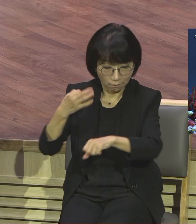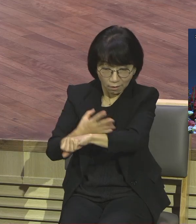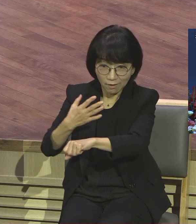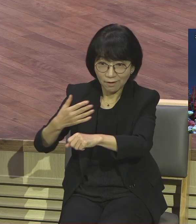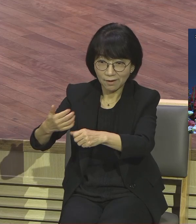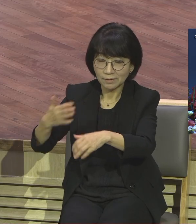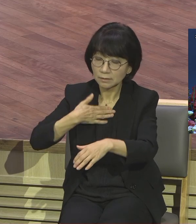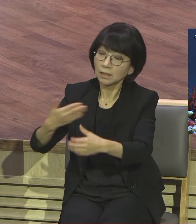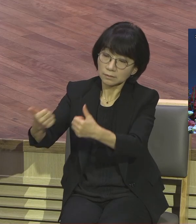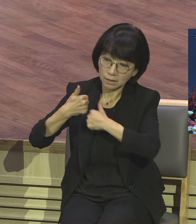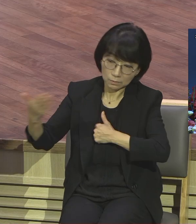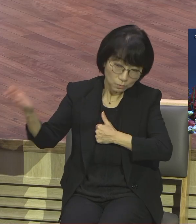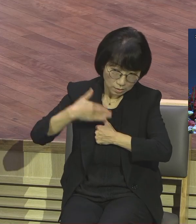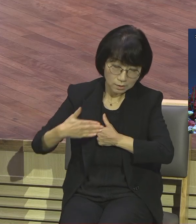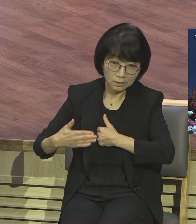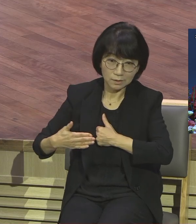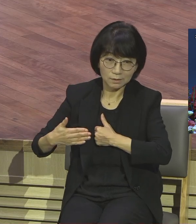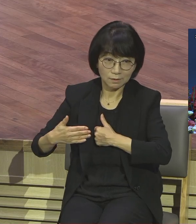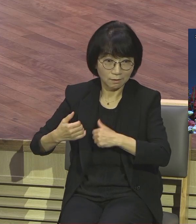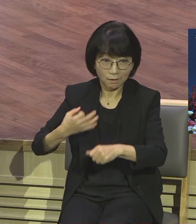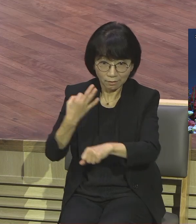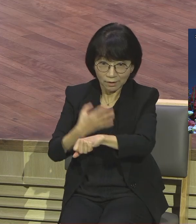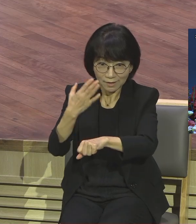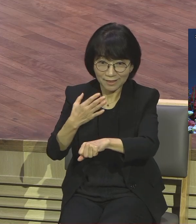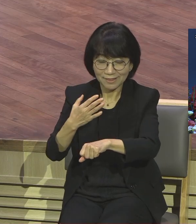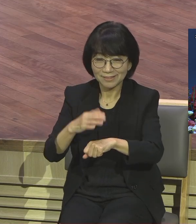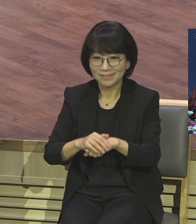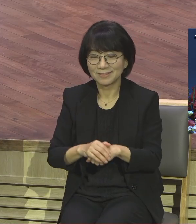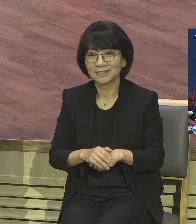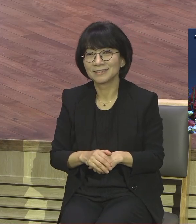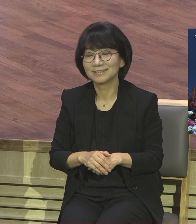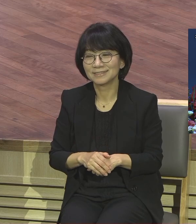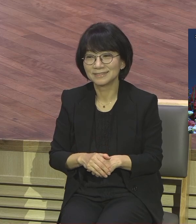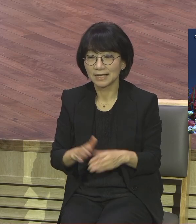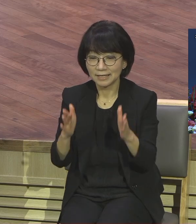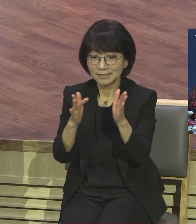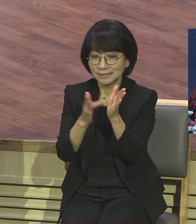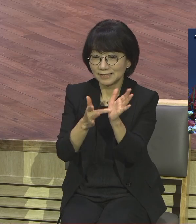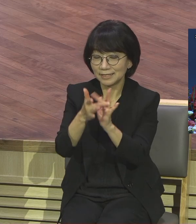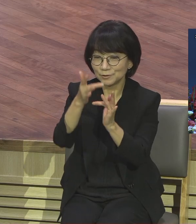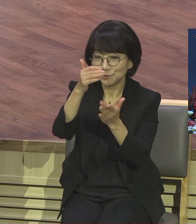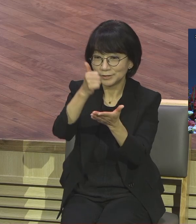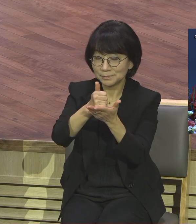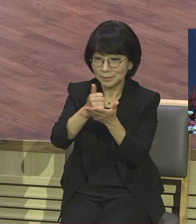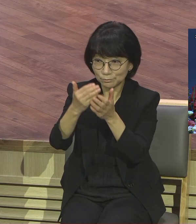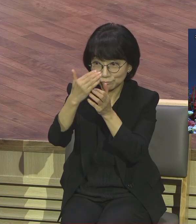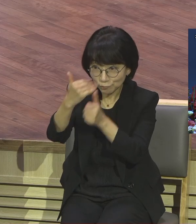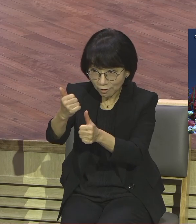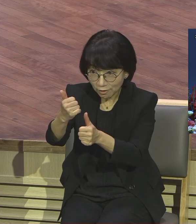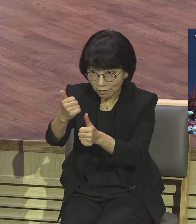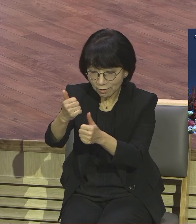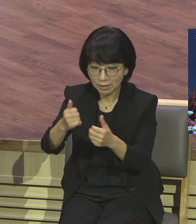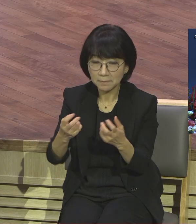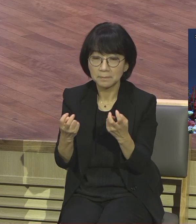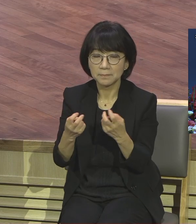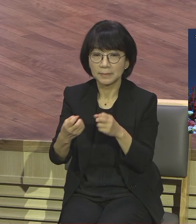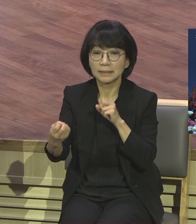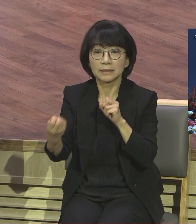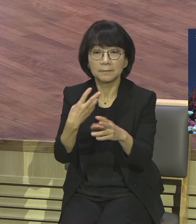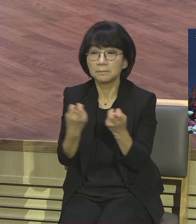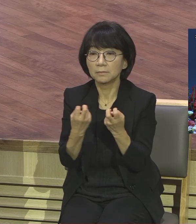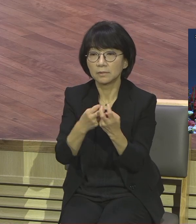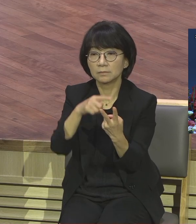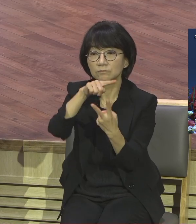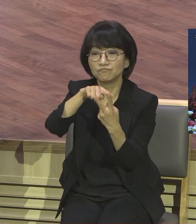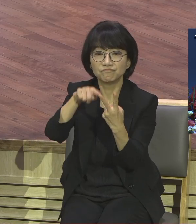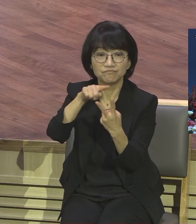그런데 이런 예수님의 단순한 부르심에 순종하느냐 안 하느냐, 부은